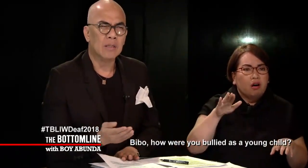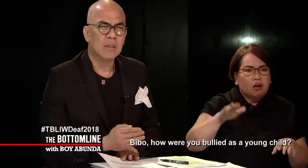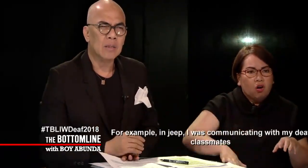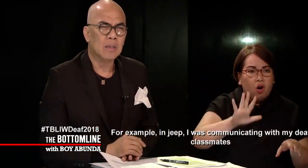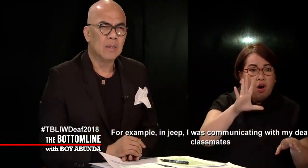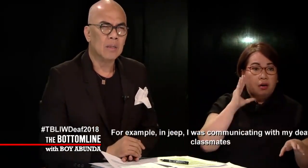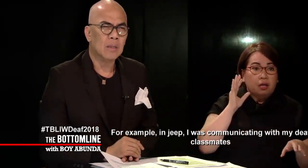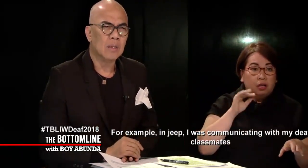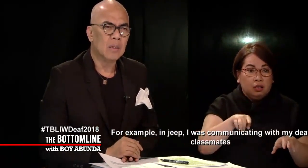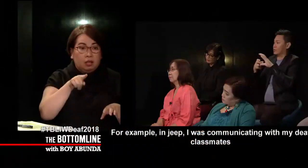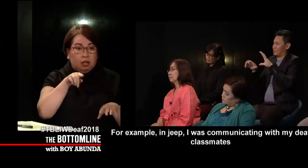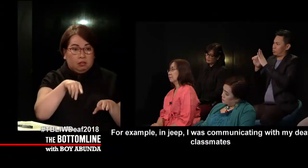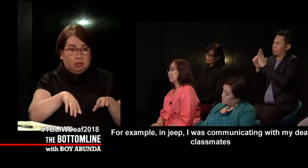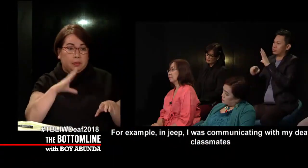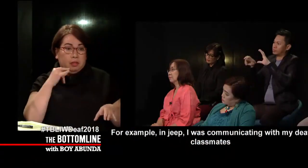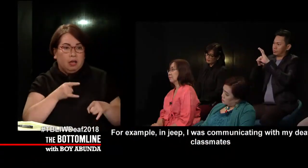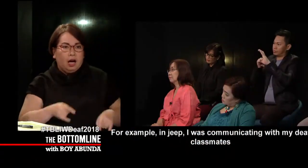child?